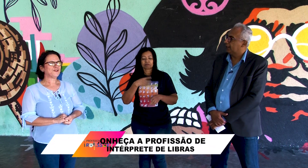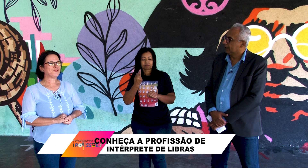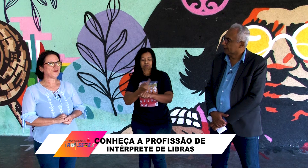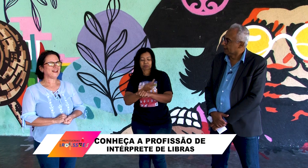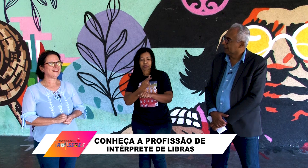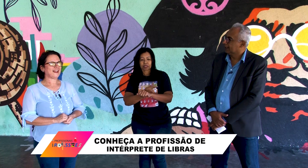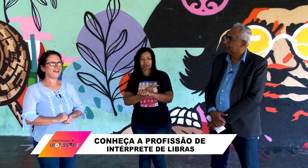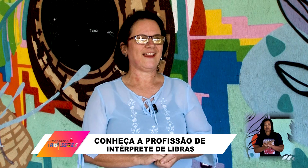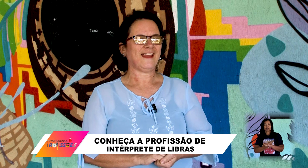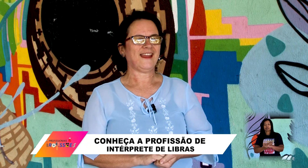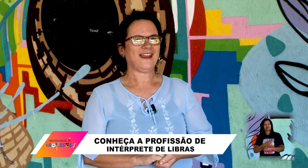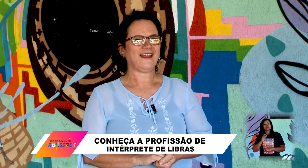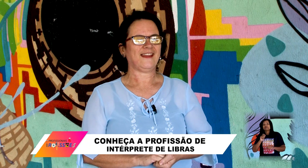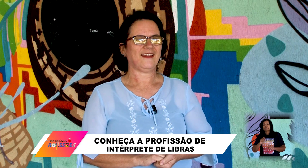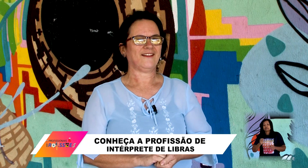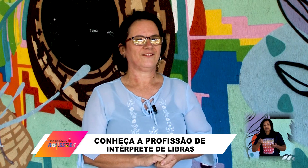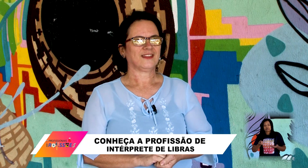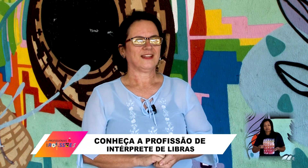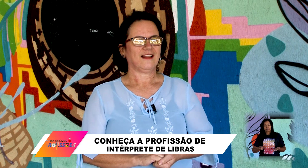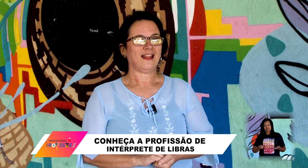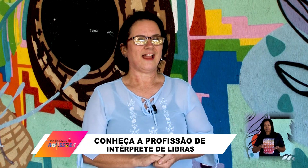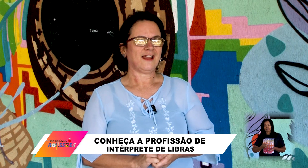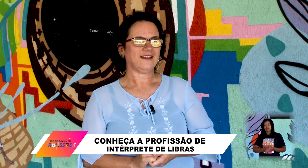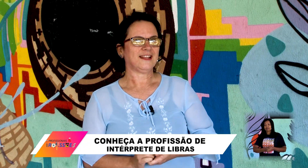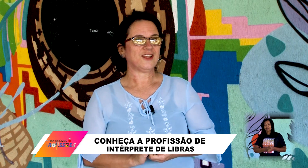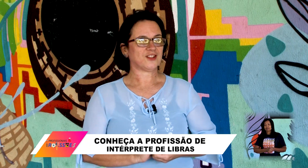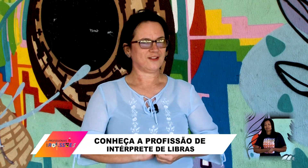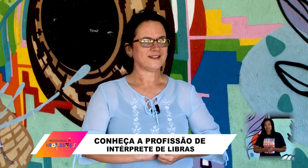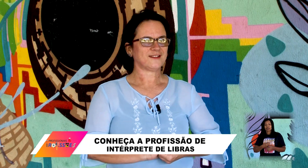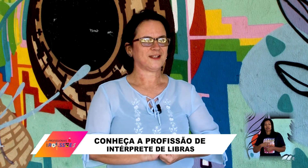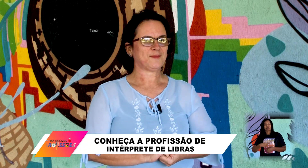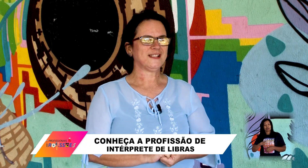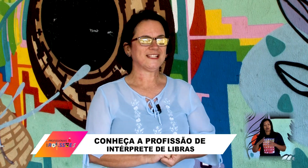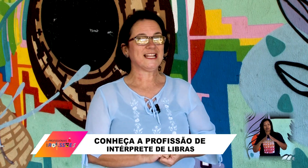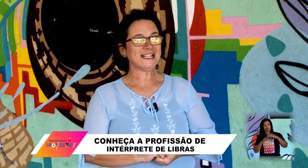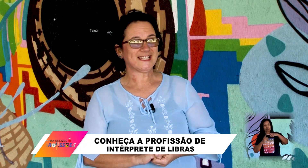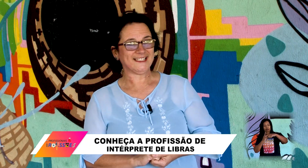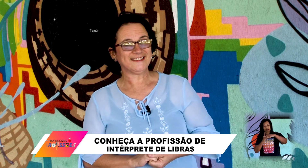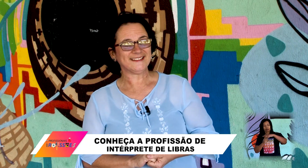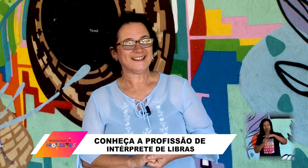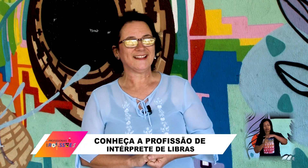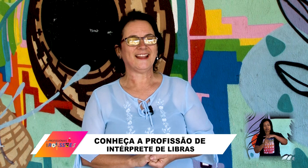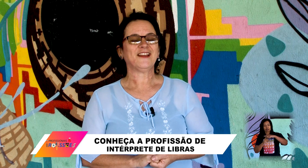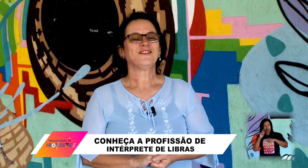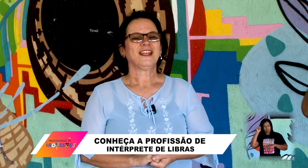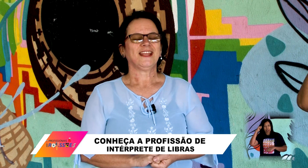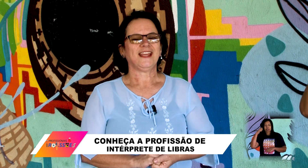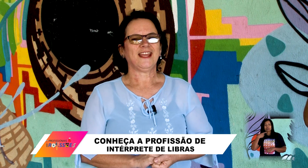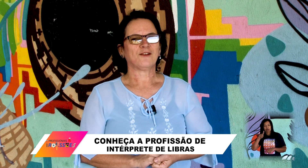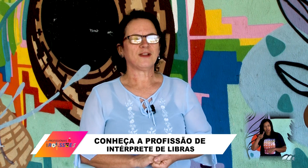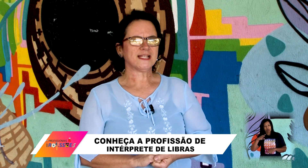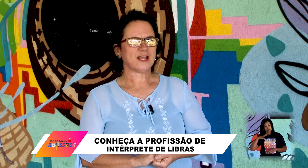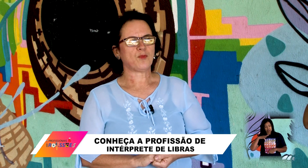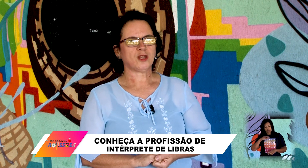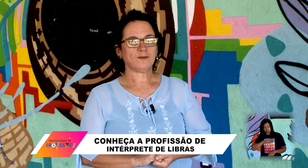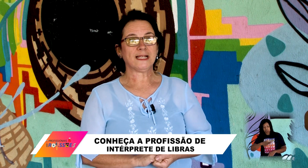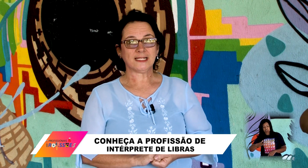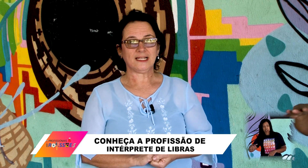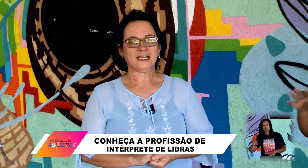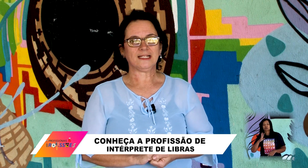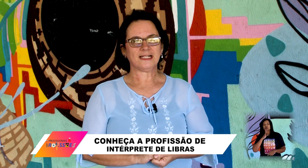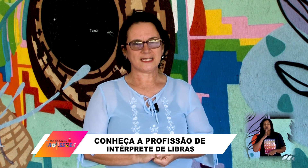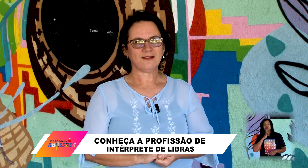Opa! Eu fui até lá a igreja Nossa Senhora Aparecida em Santos, né? Conhecer um